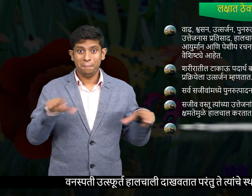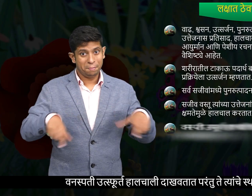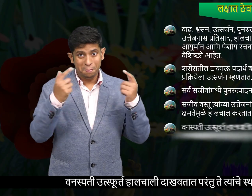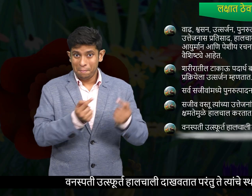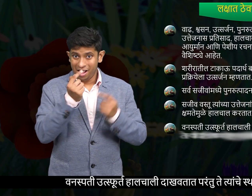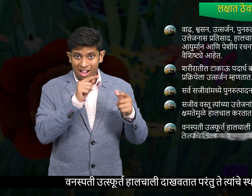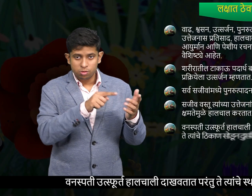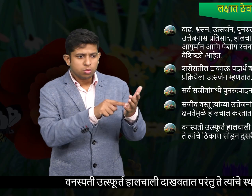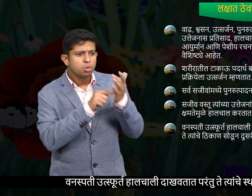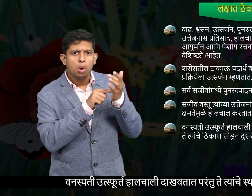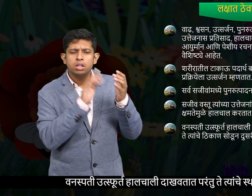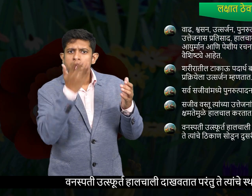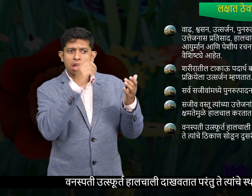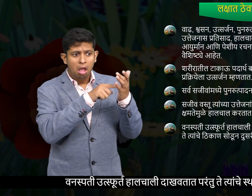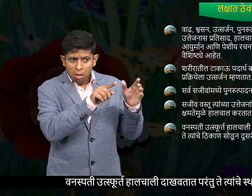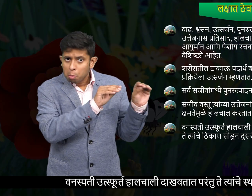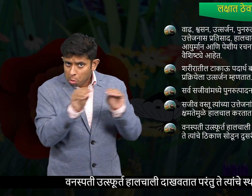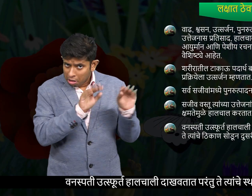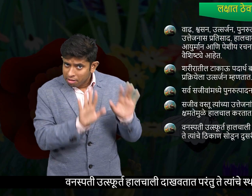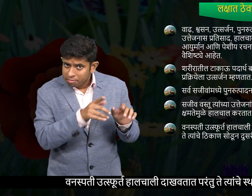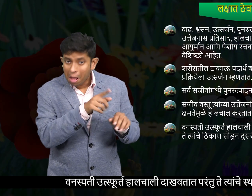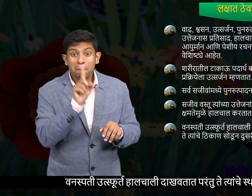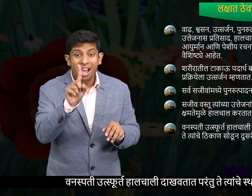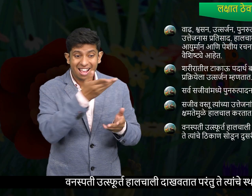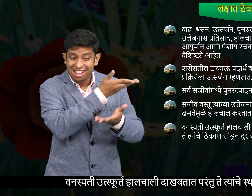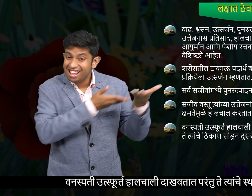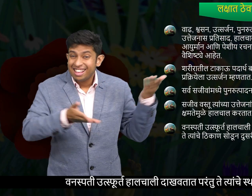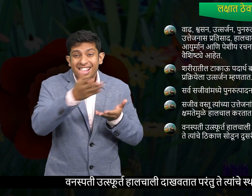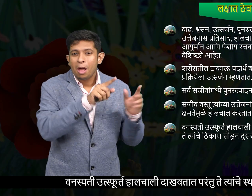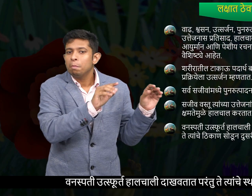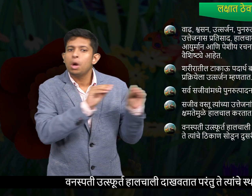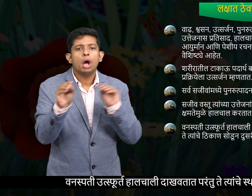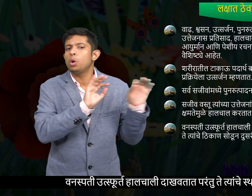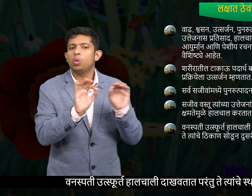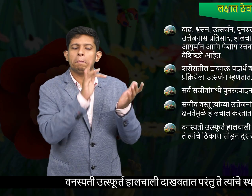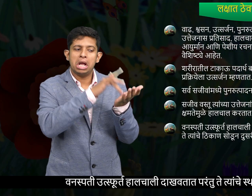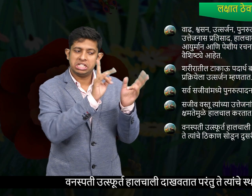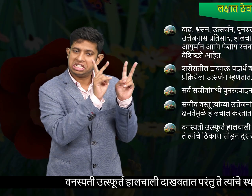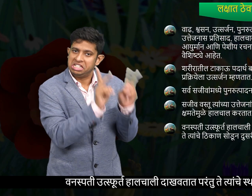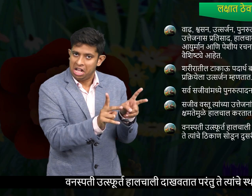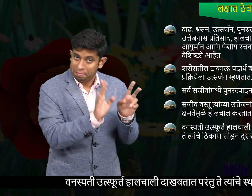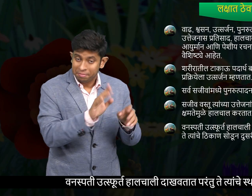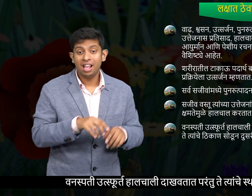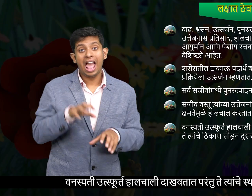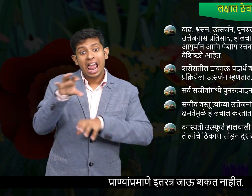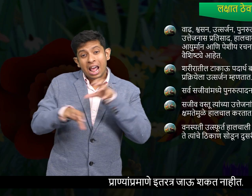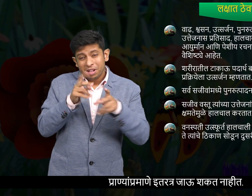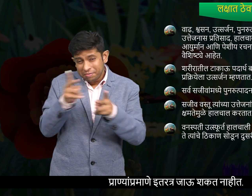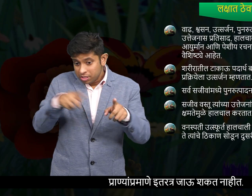वनस्पती उत्स्फूर्त हालचाली दाखवतात, परंतु ते त्यांचे स्थान